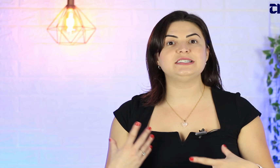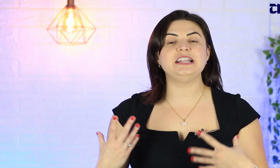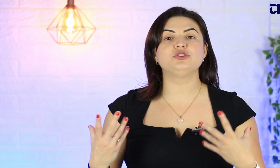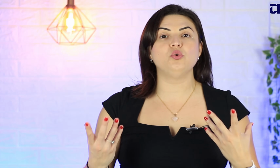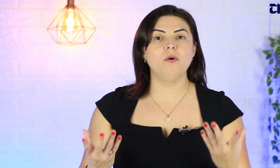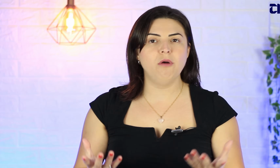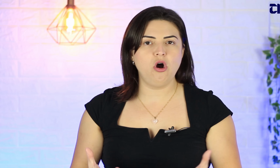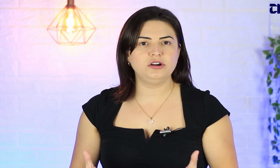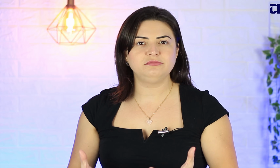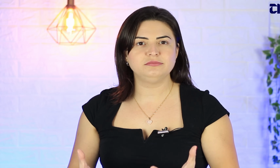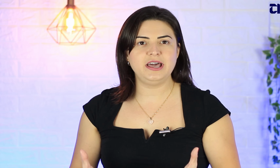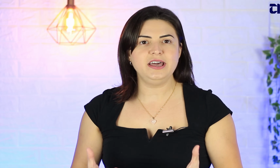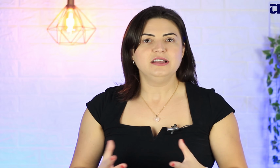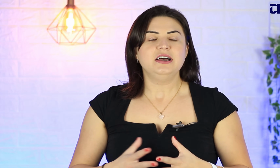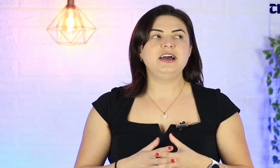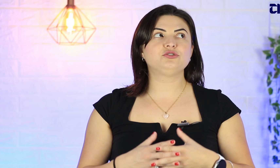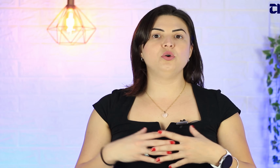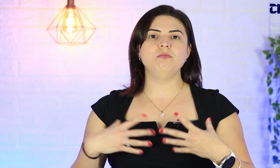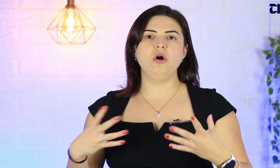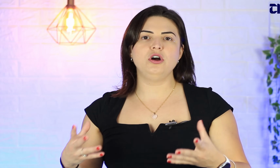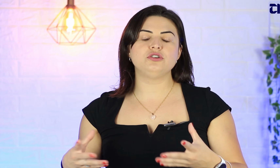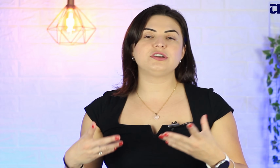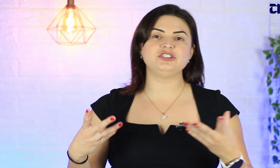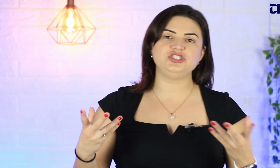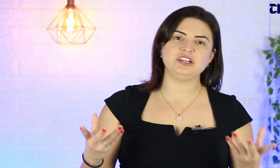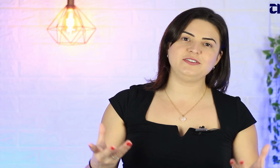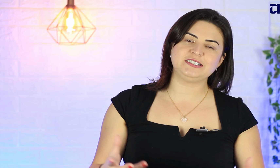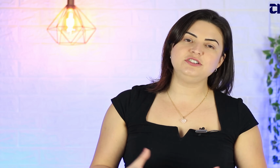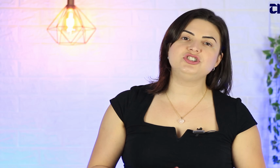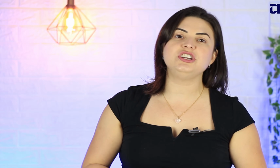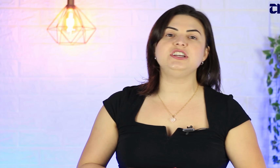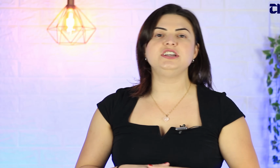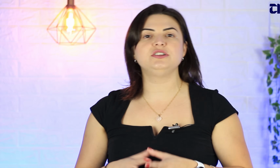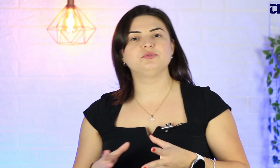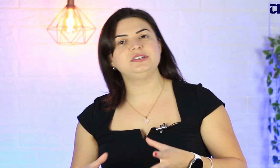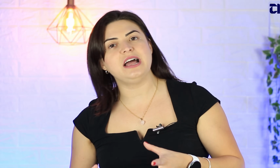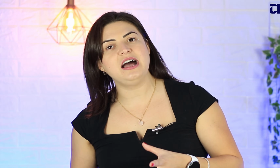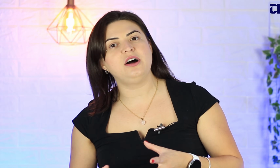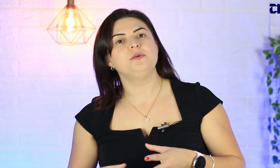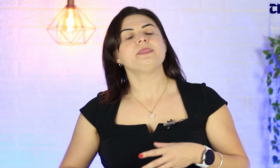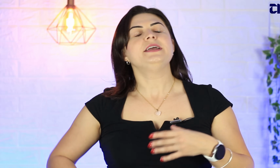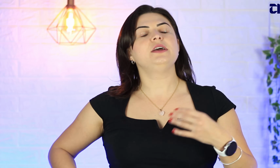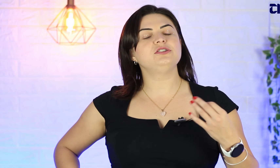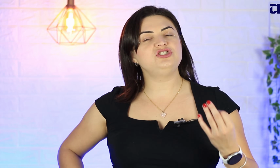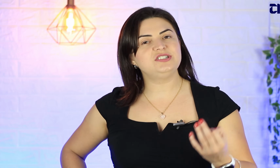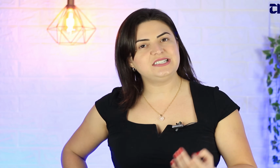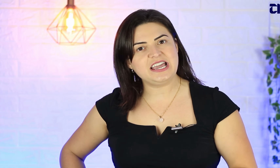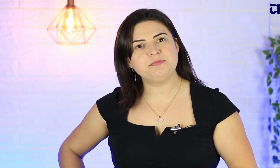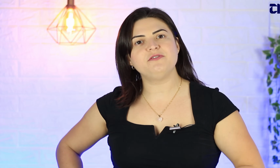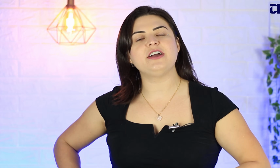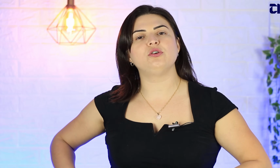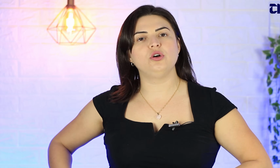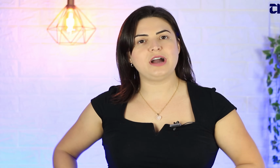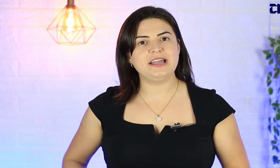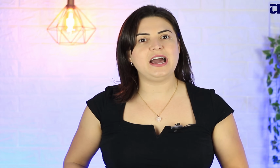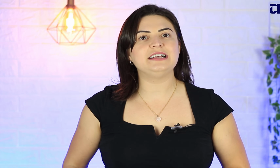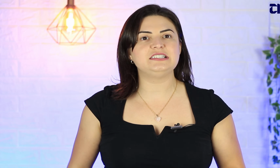vezes, ali do humor, né? Do humor, que a gente estava sentindo e tal. Então, a gente sempre vai colocar as